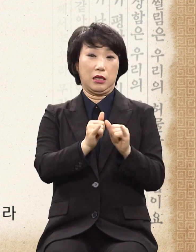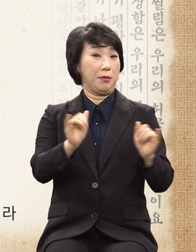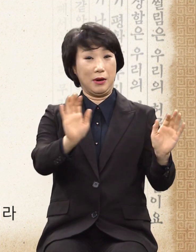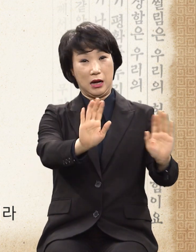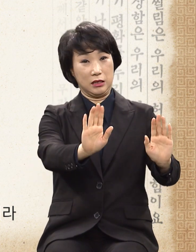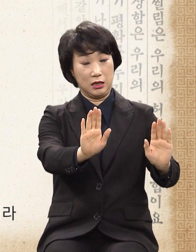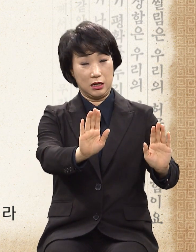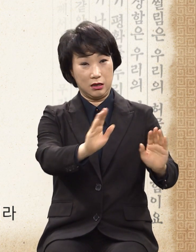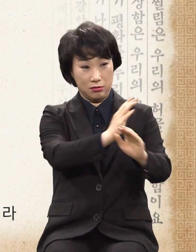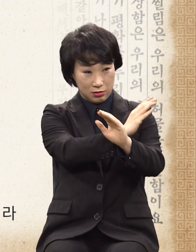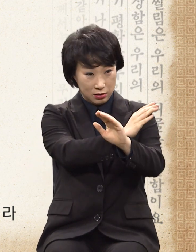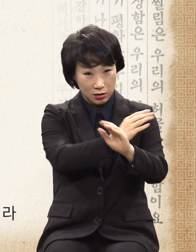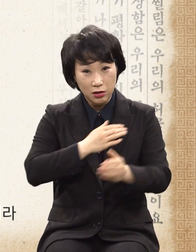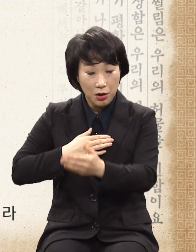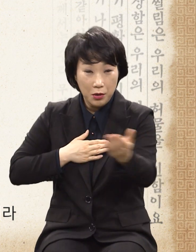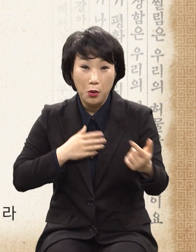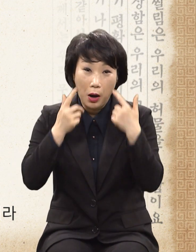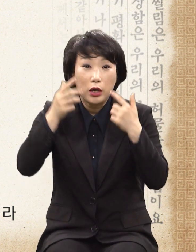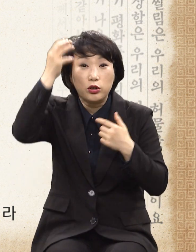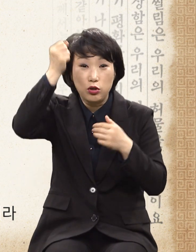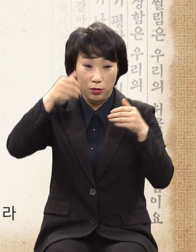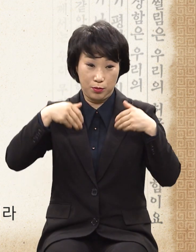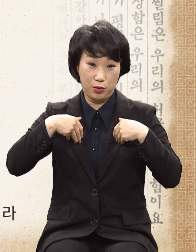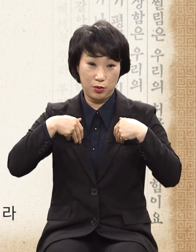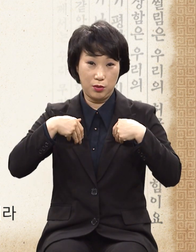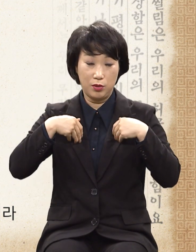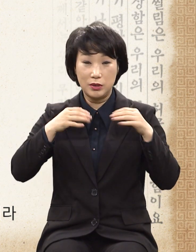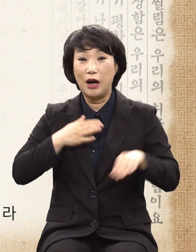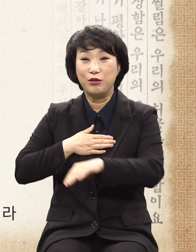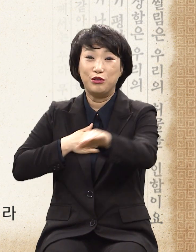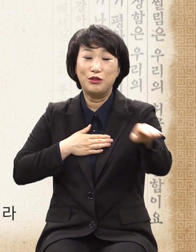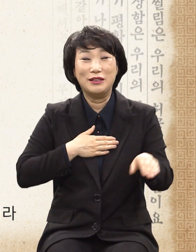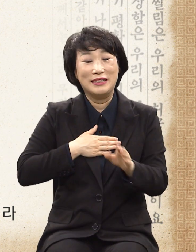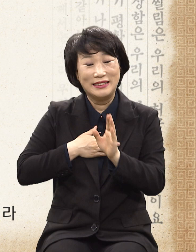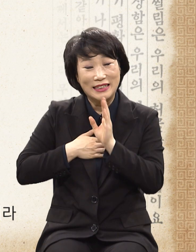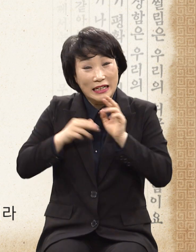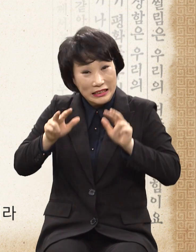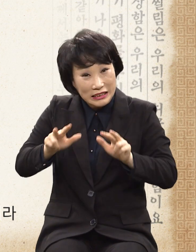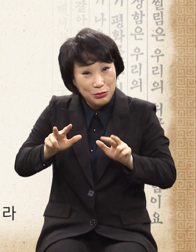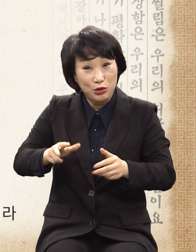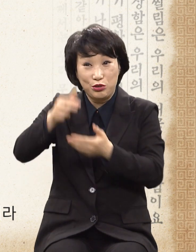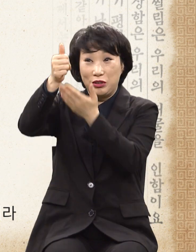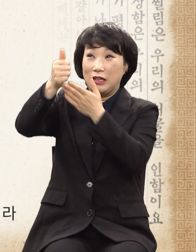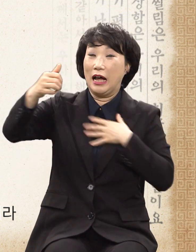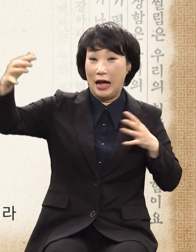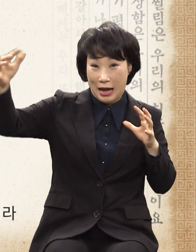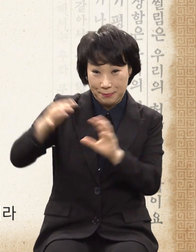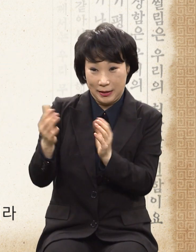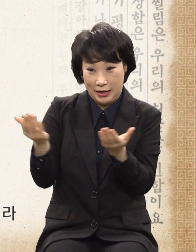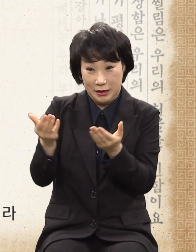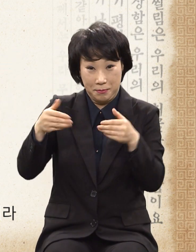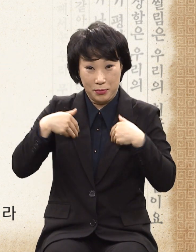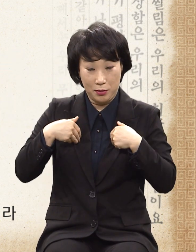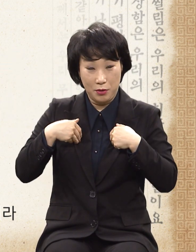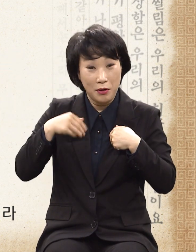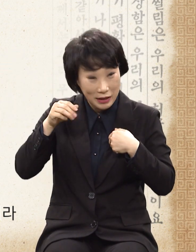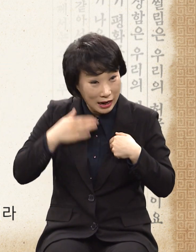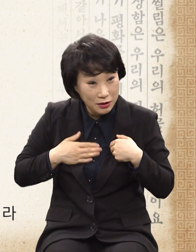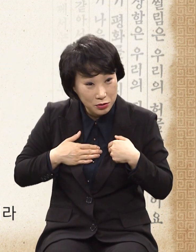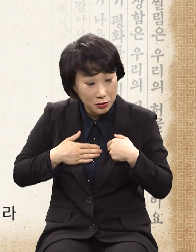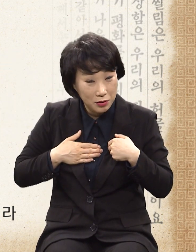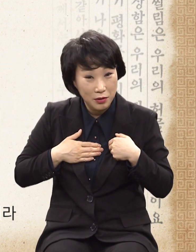아니라는 사실을 우리는 반드시 알아야 된다. 우리는 정말로 지금도 주님과 같은 일을 해야